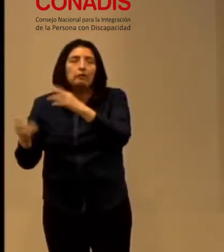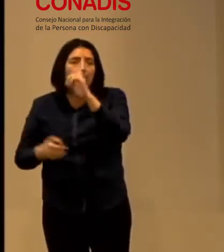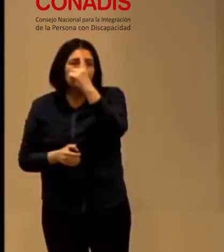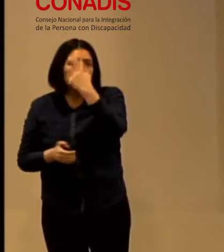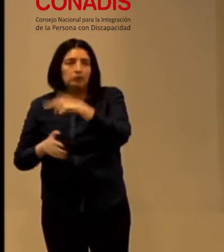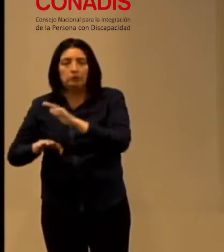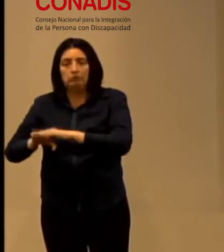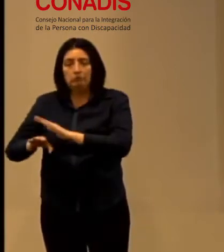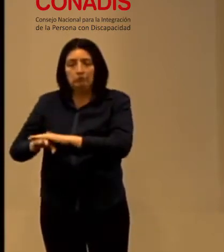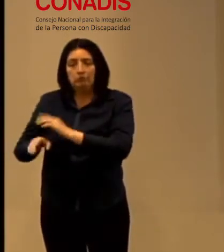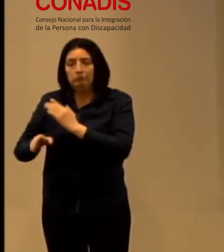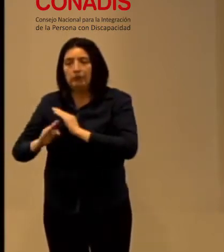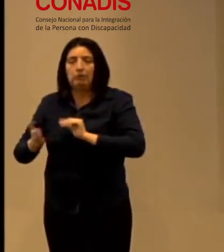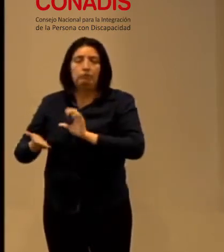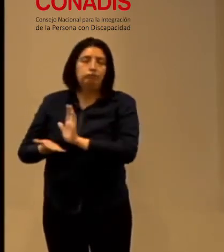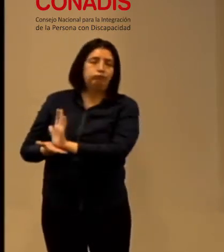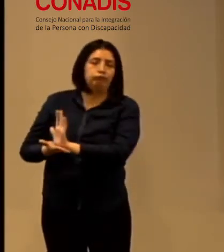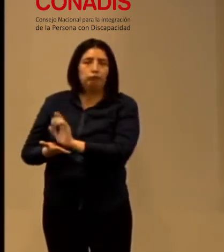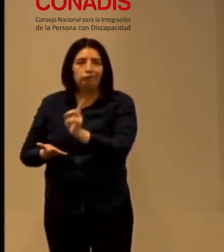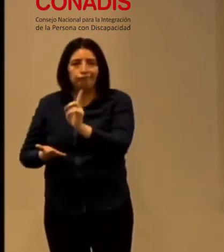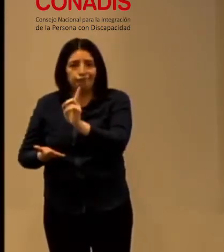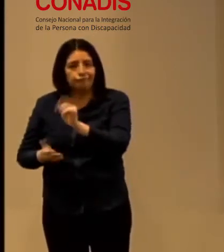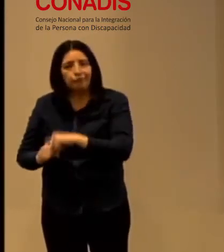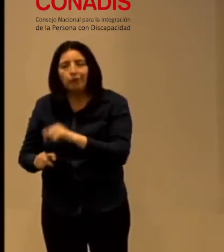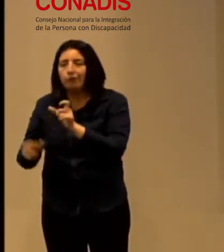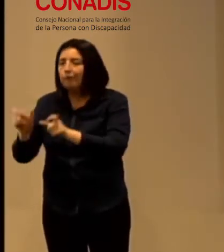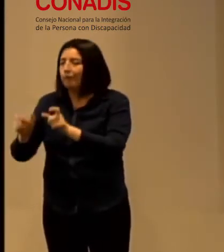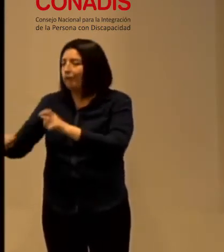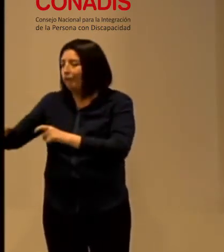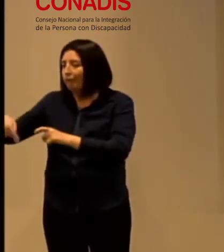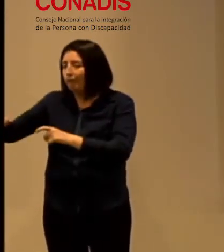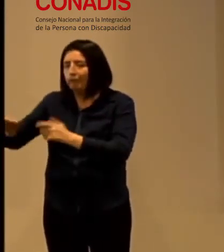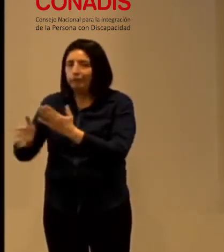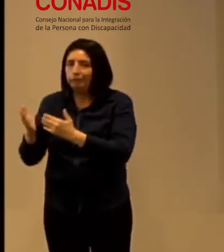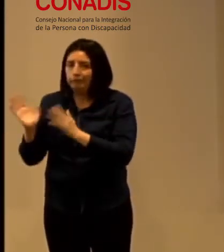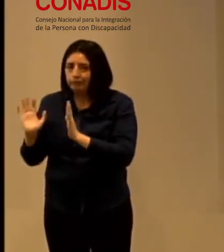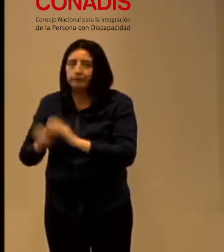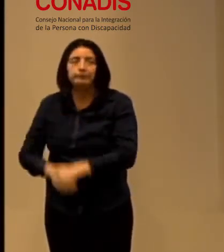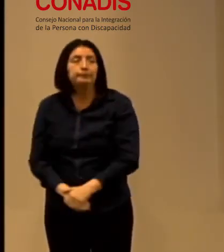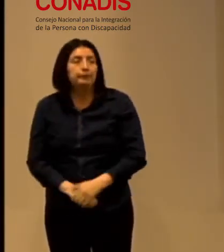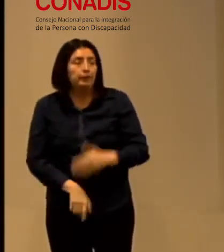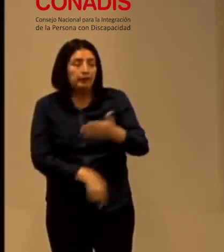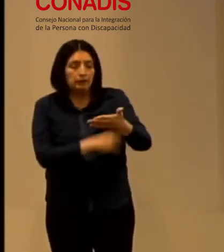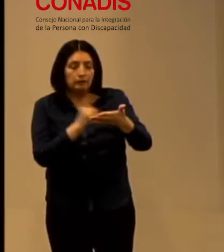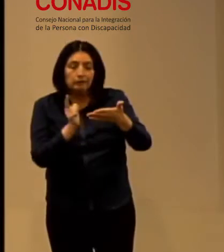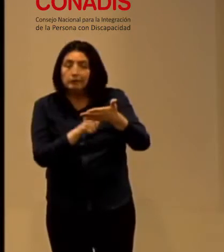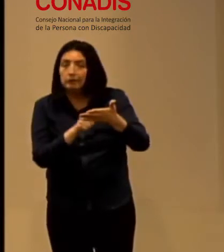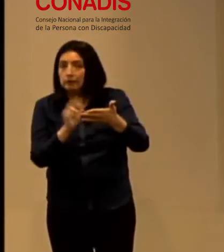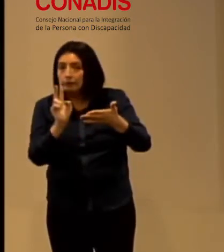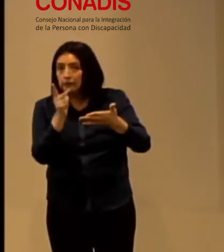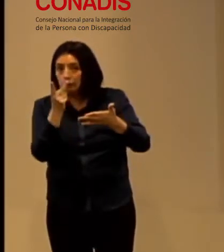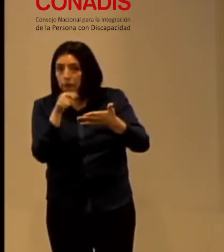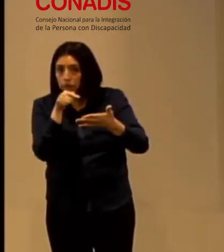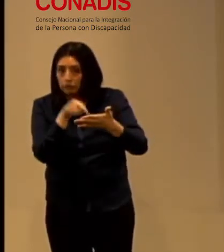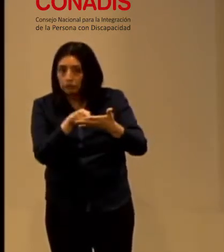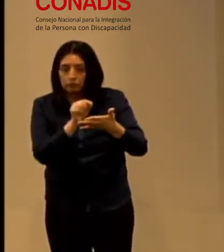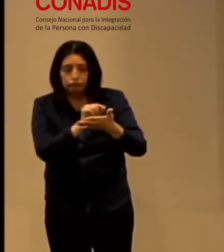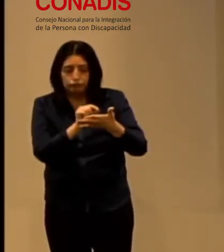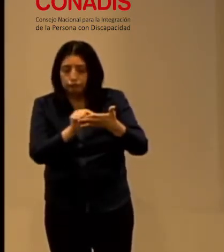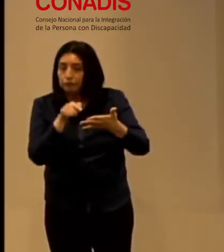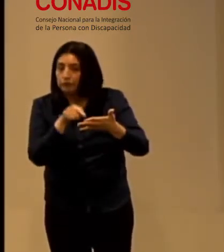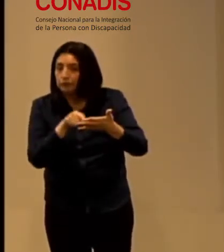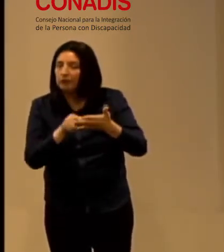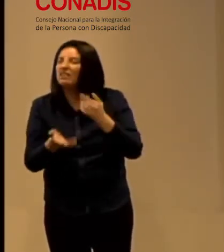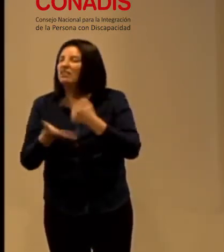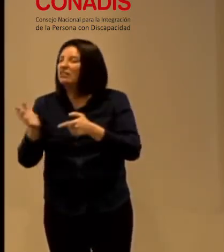políticas de prevención de la discriminación contra cualquier tipo de discriminación, ¿no? Y segundo,